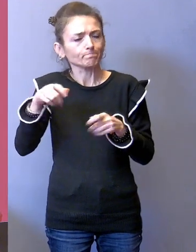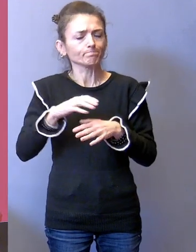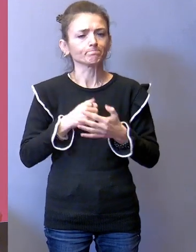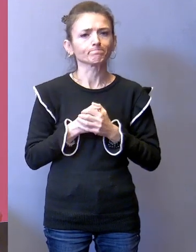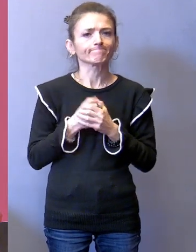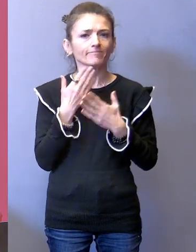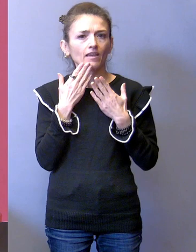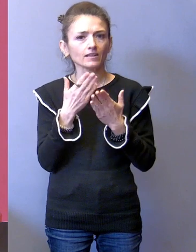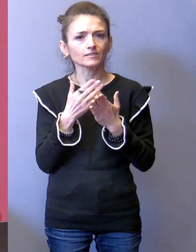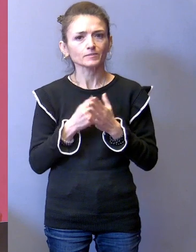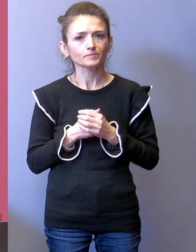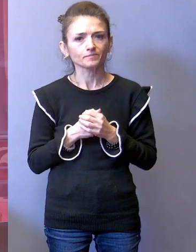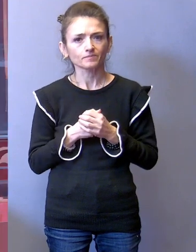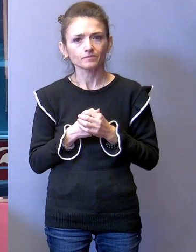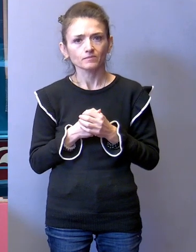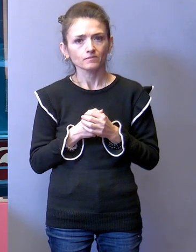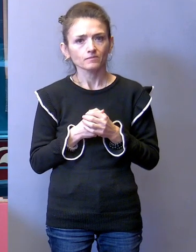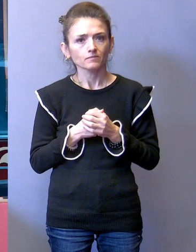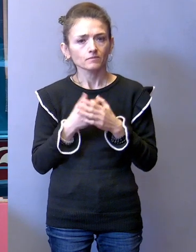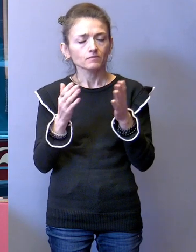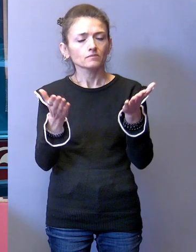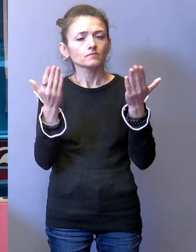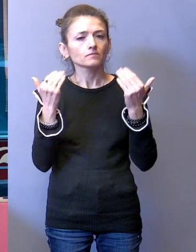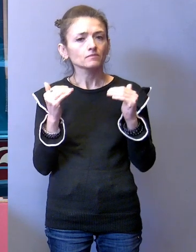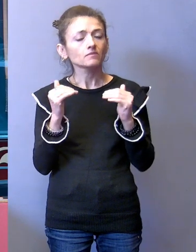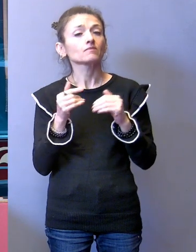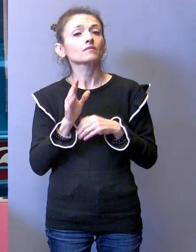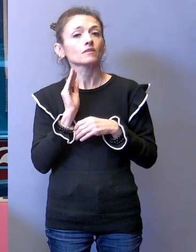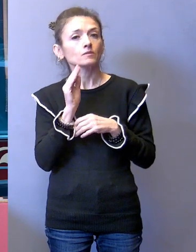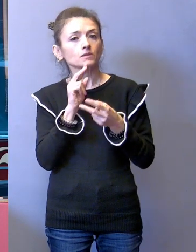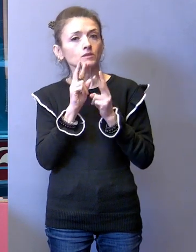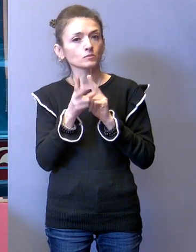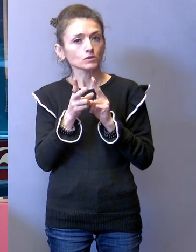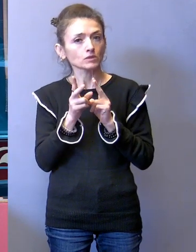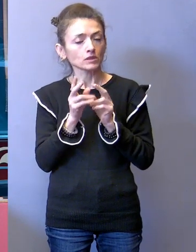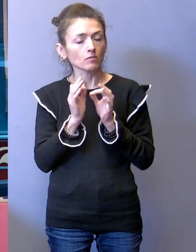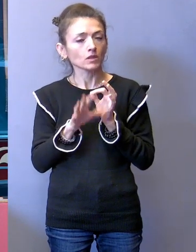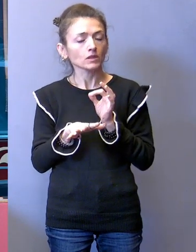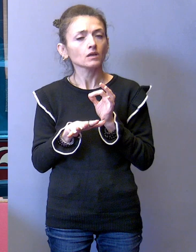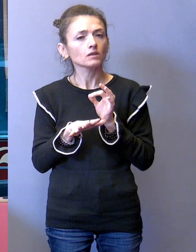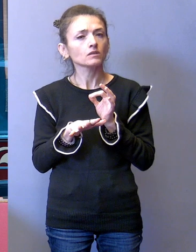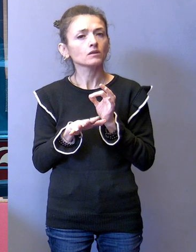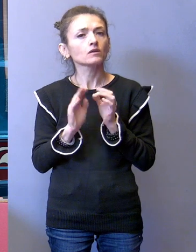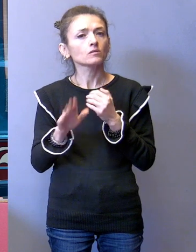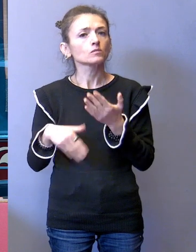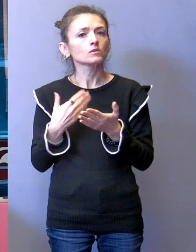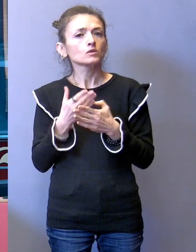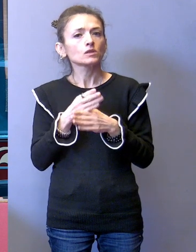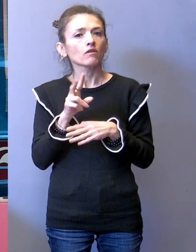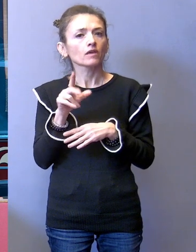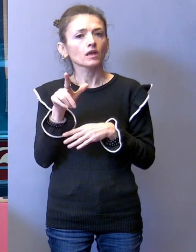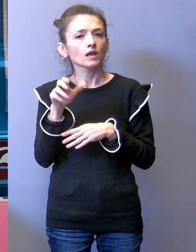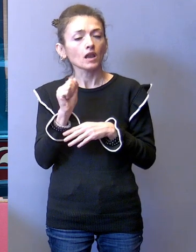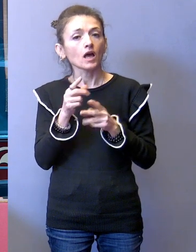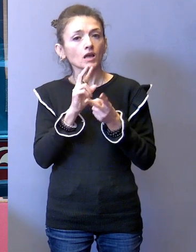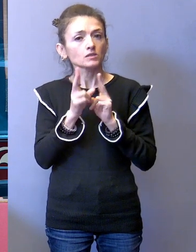di via Cipro Grazie passiamo adesso alla prossima interrogazione e risposta immediata quella presentata dal consigliere Villa